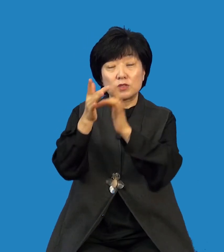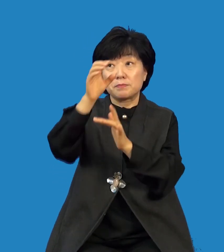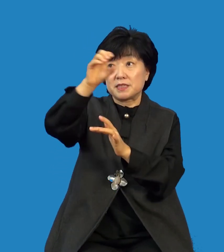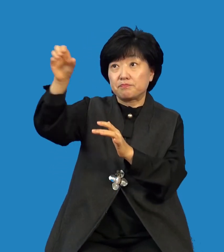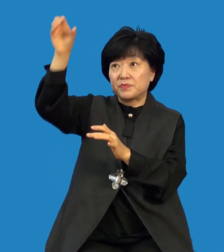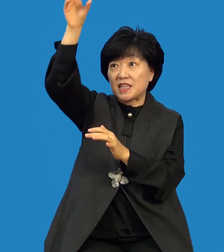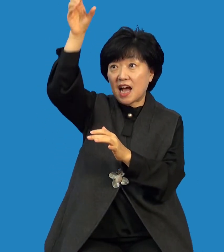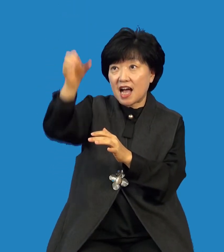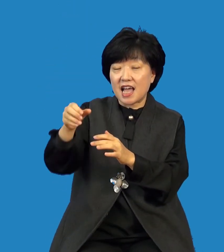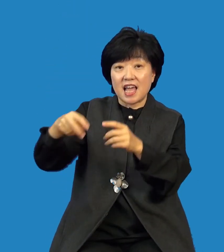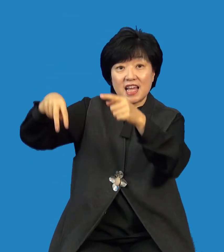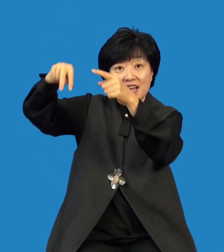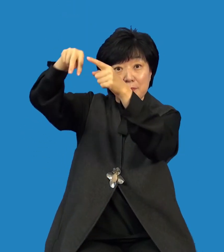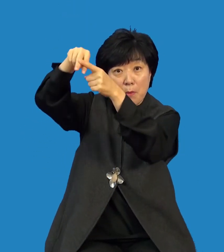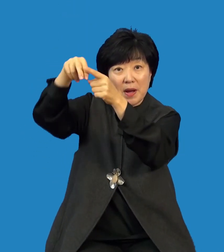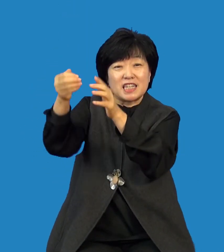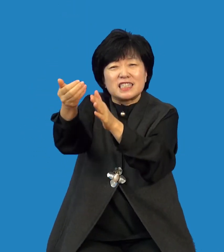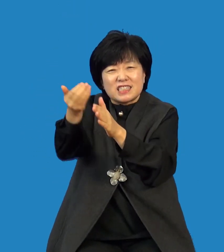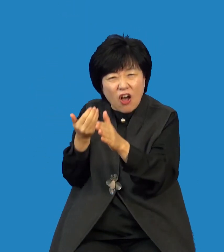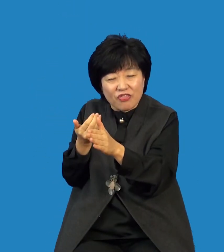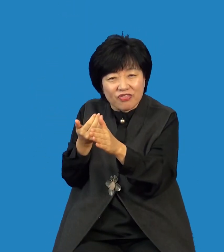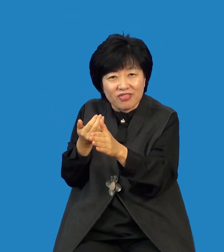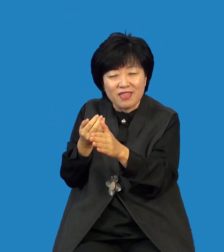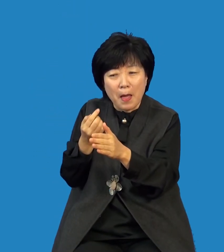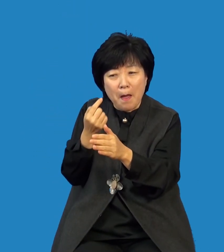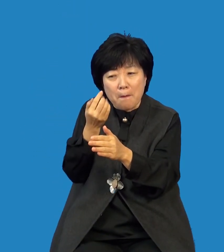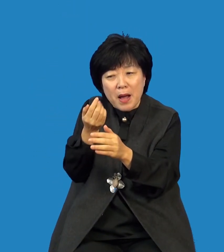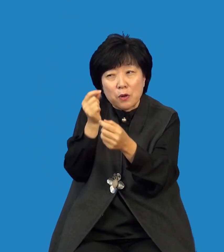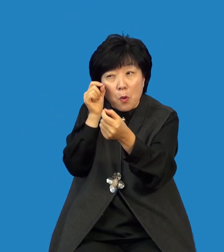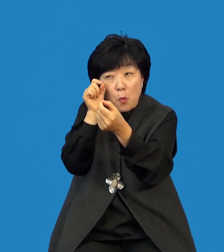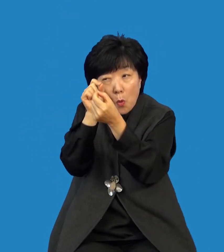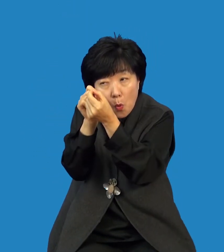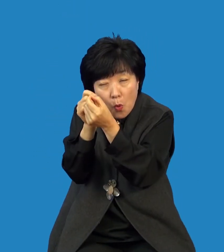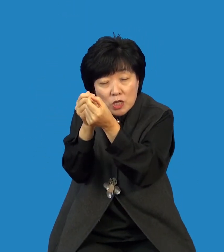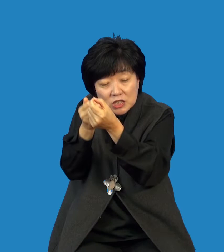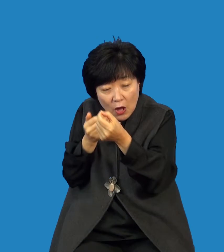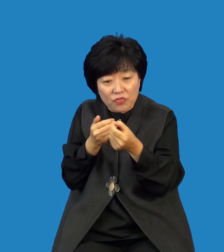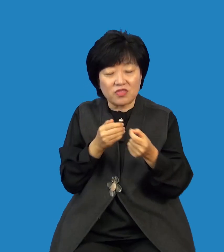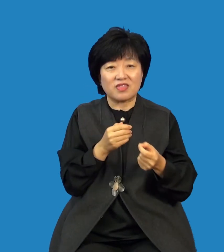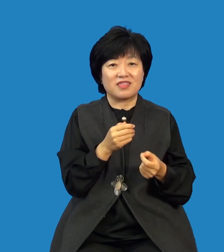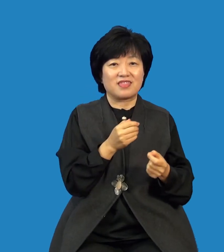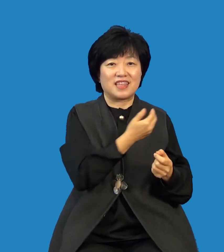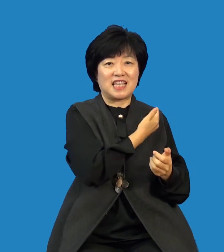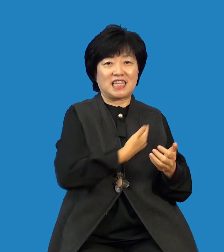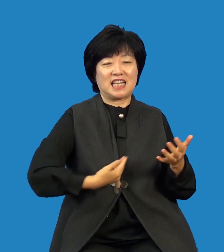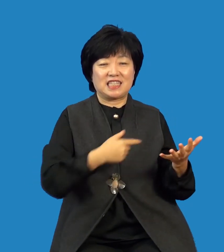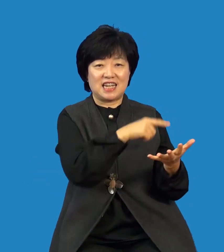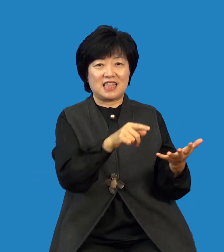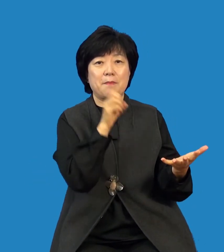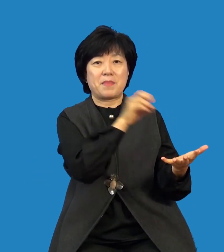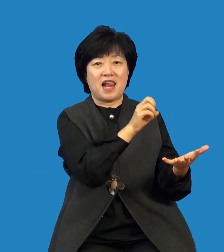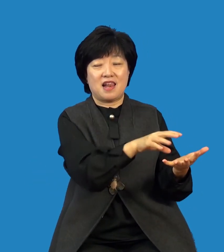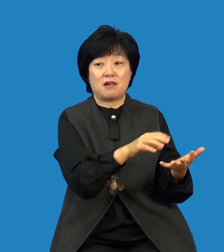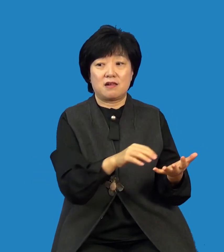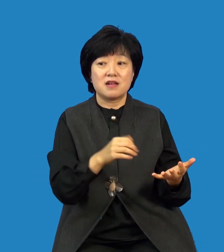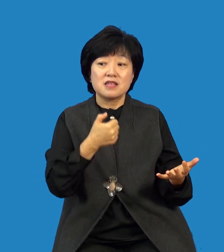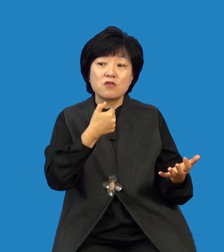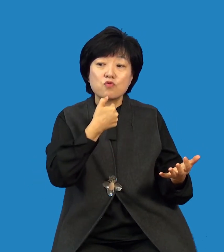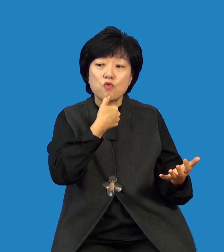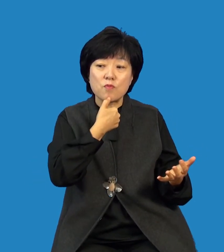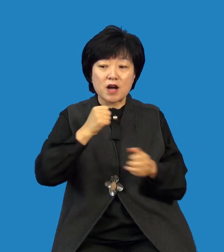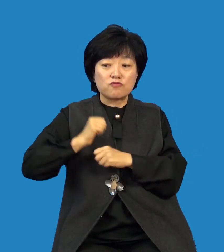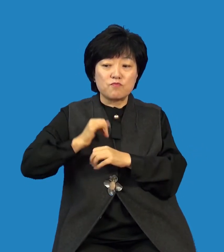직전에 하셨던 말씀입니다. 그래서 이 로마 군병들에게 잡혀가시고 그렇게 되기 그